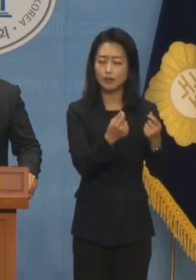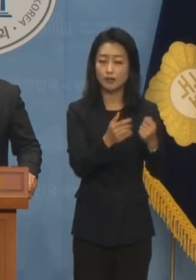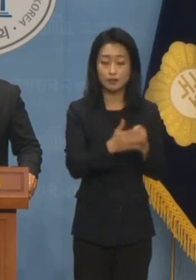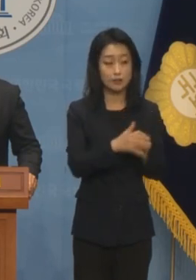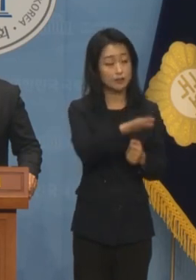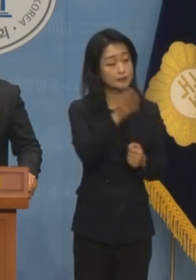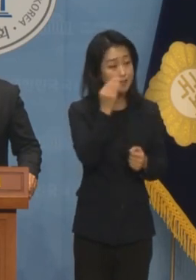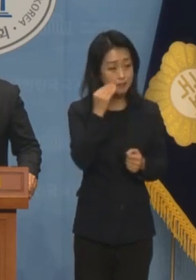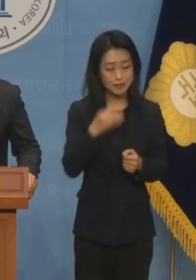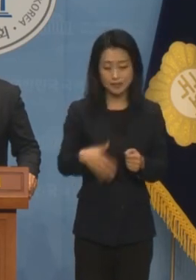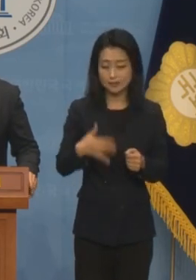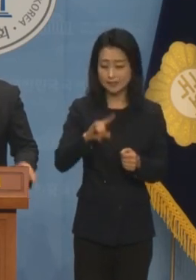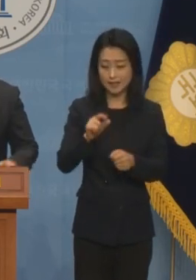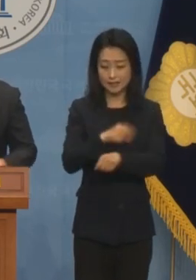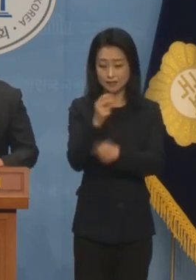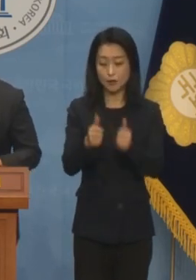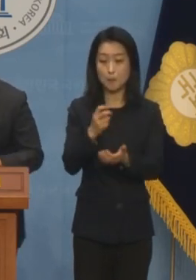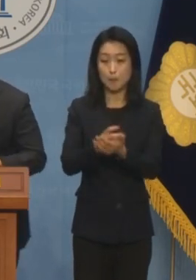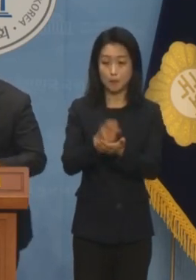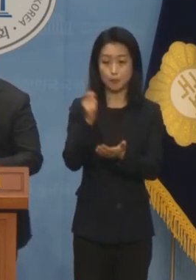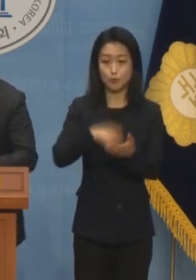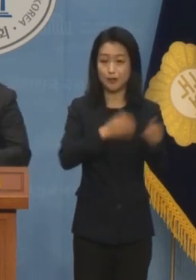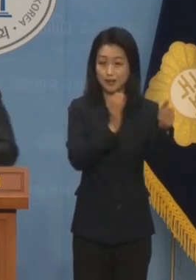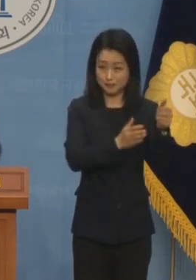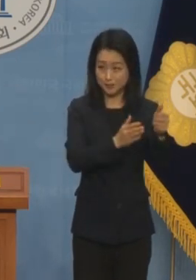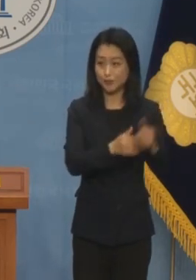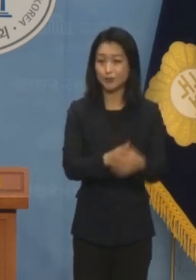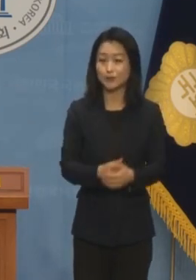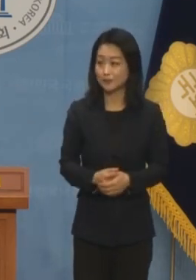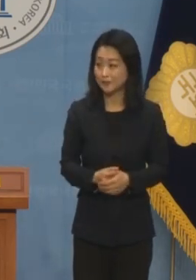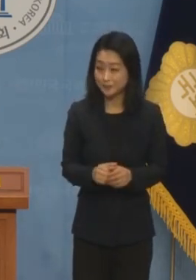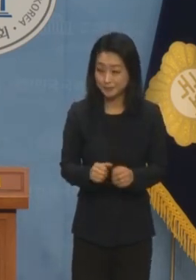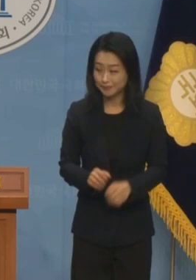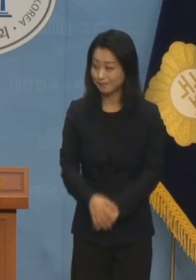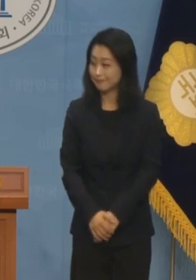촉구합니다. 감사합니다.